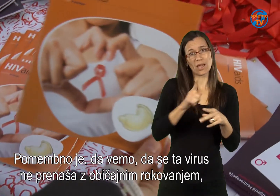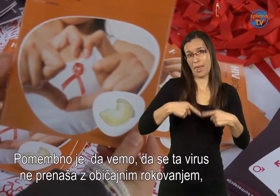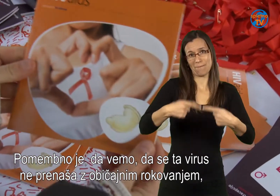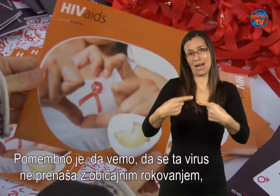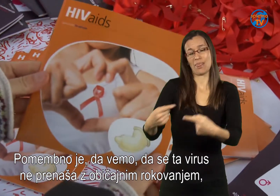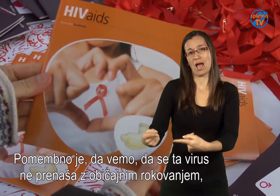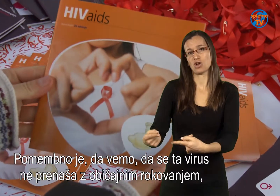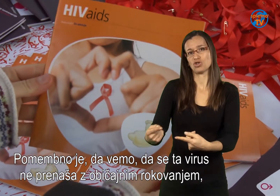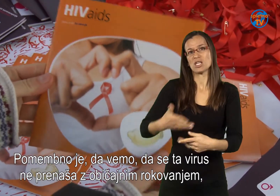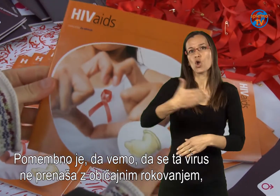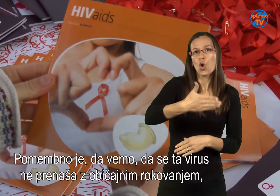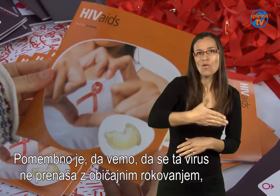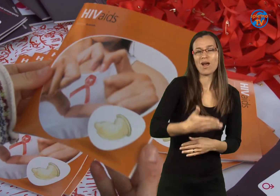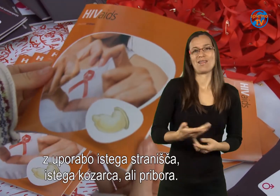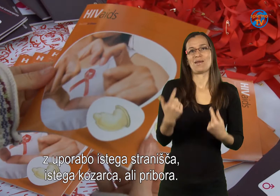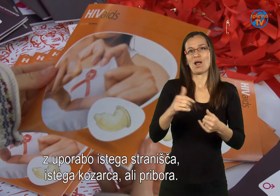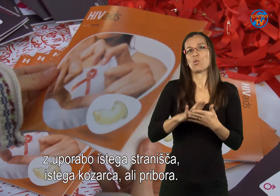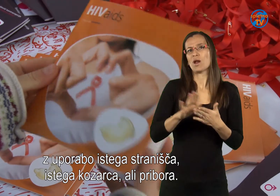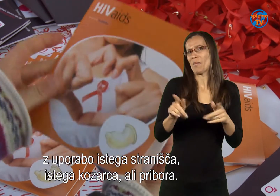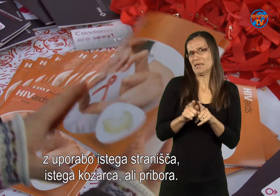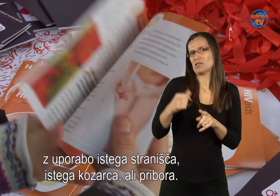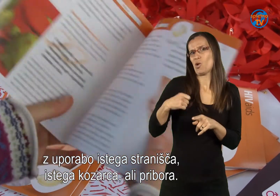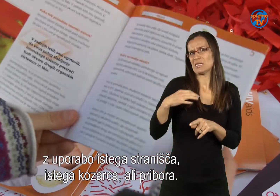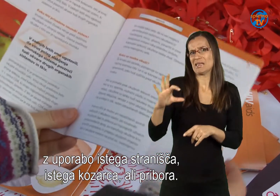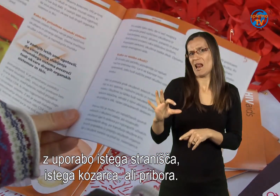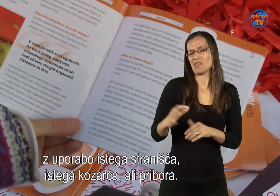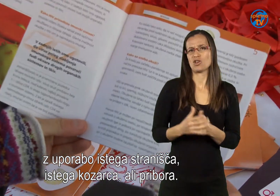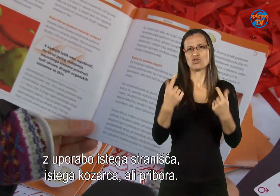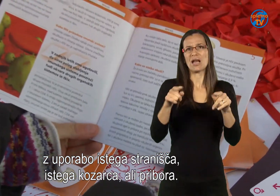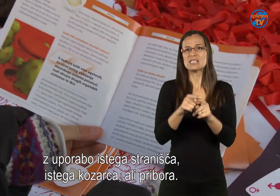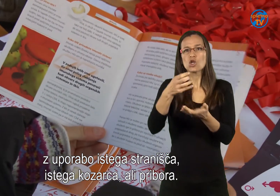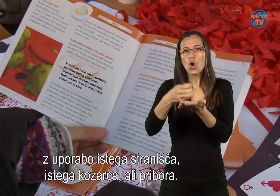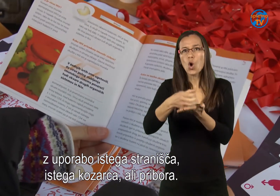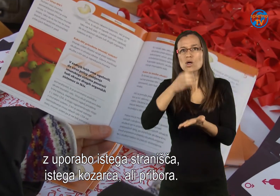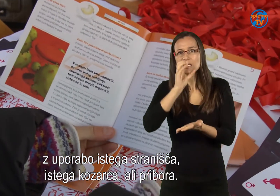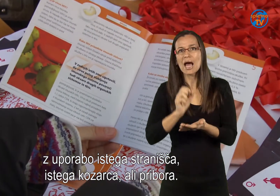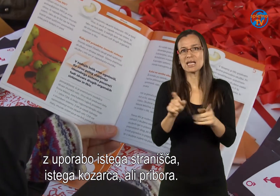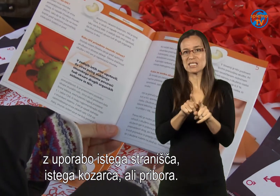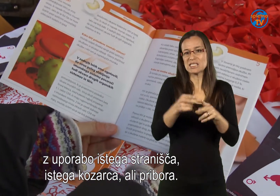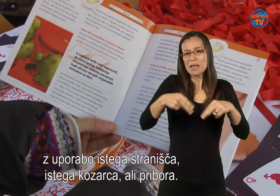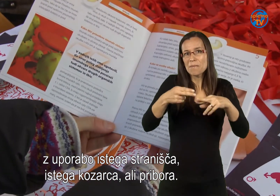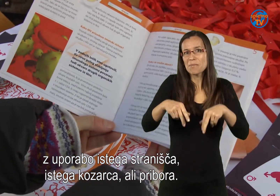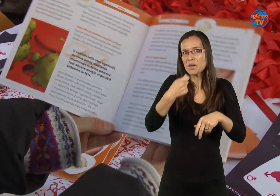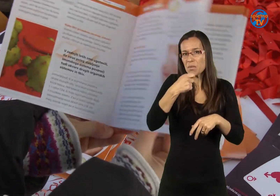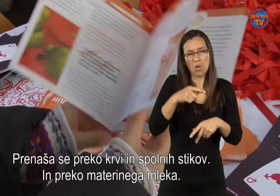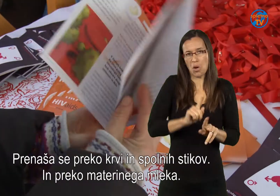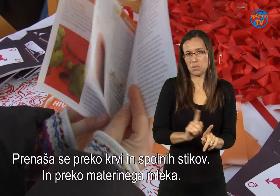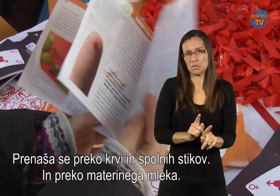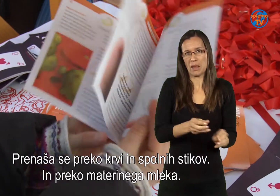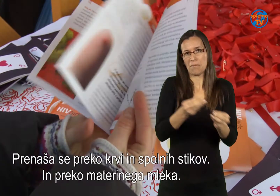prenaša z rokovanjem, z uporabo istega stranišča, istega kozarca, istega pribora. Prenaša se